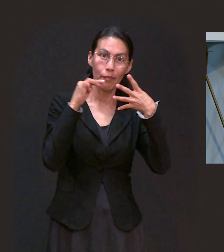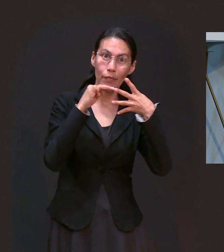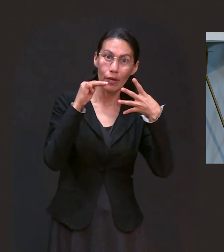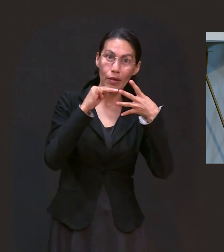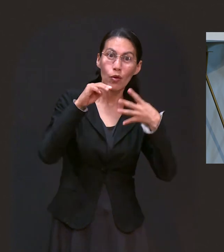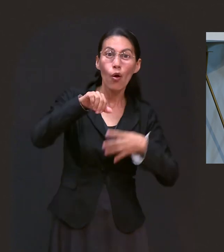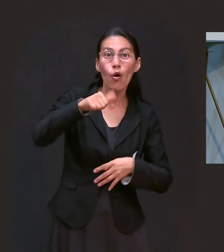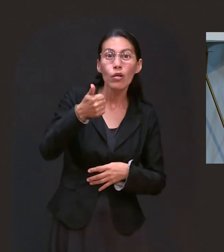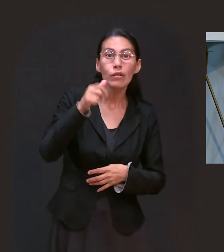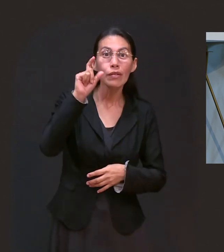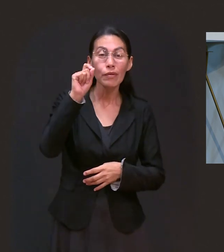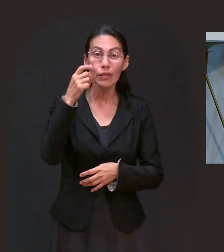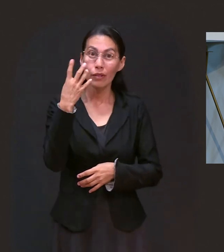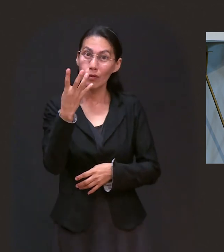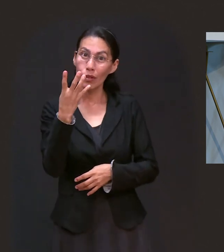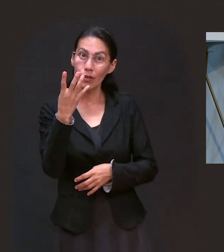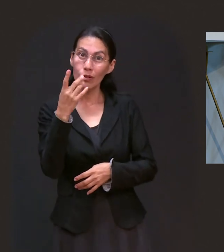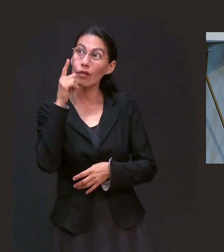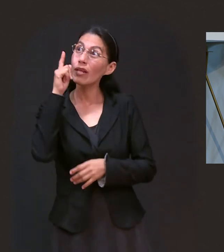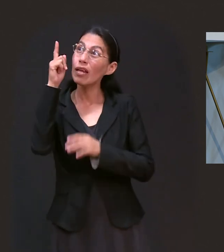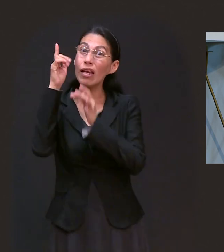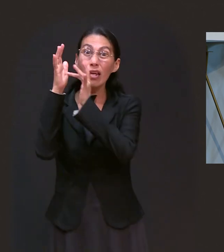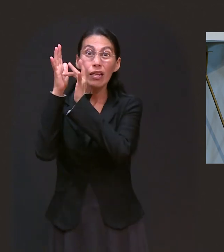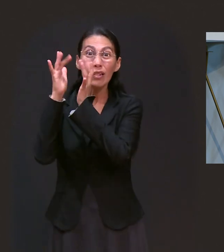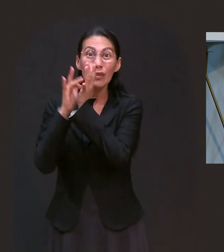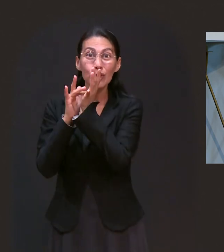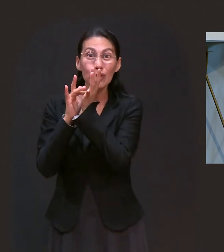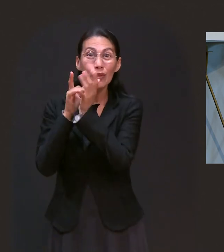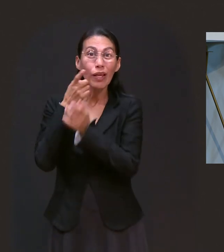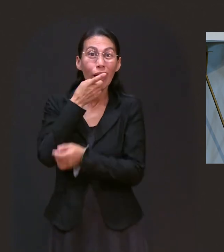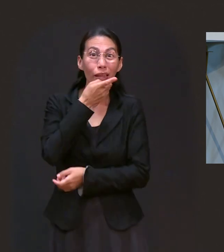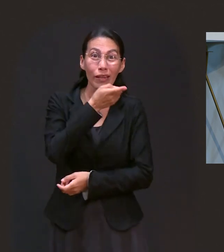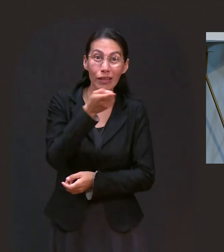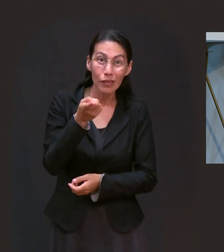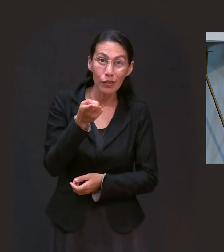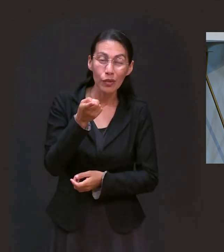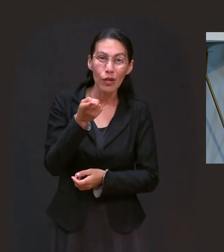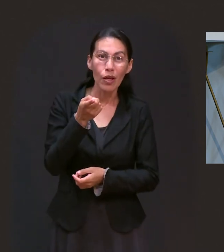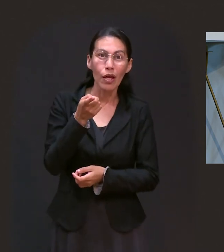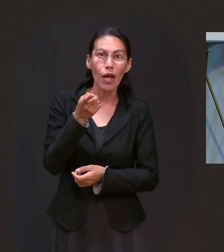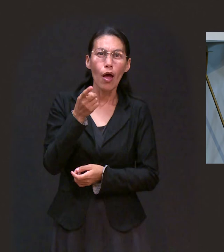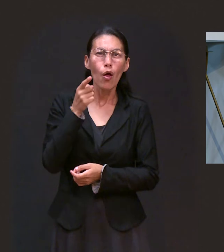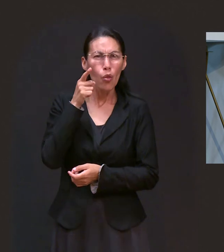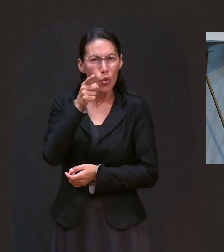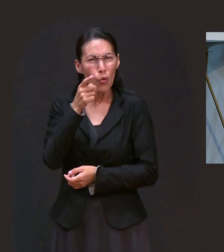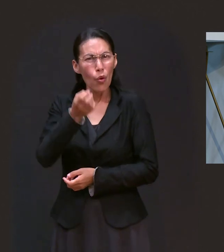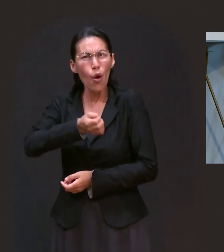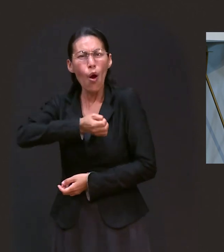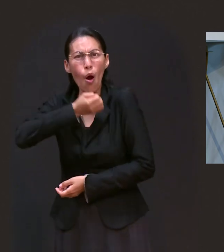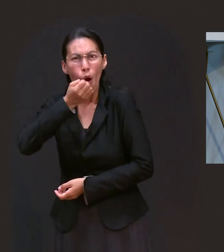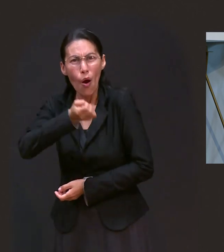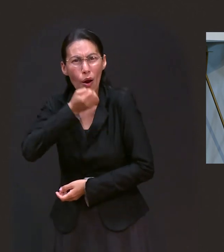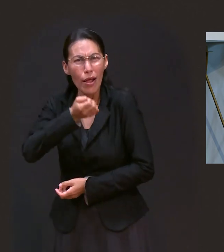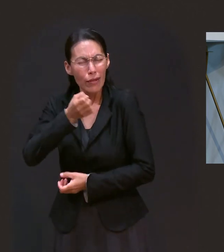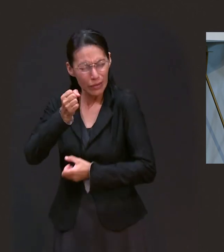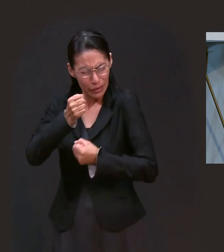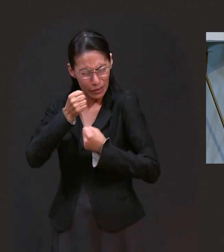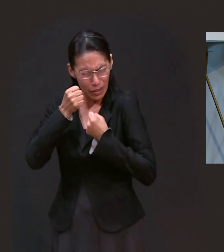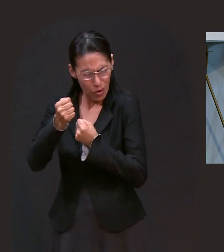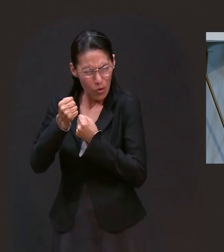24 jesús dijo que cuando oremos creamos que ya hemos recibido